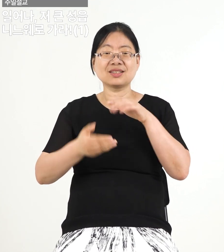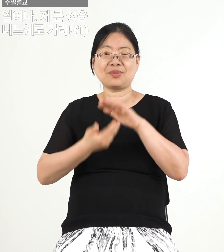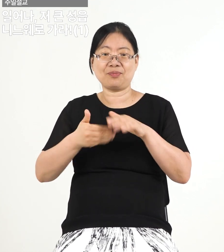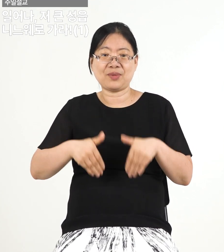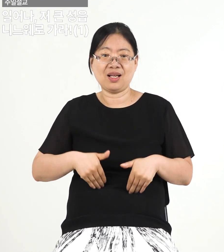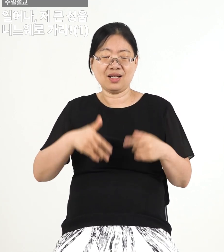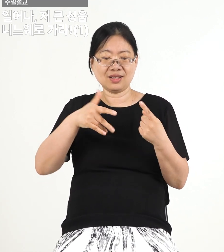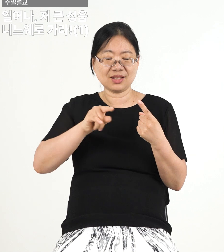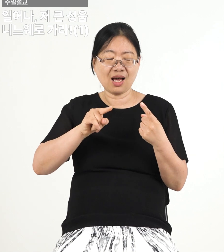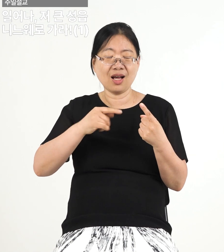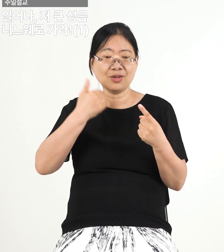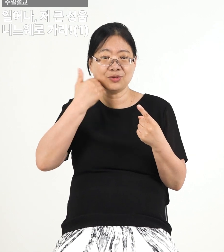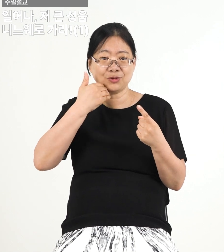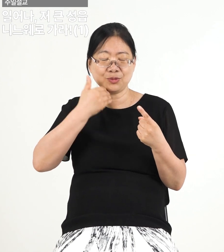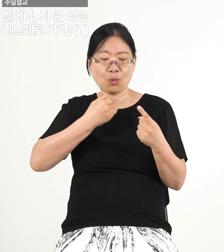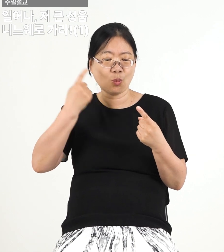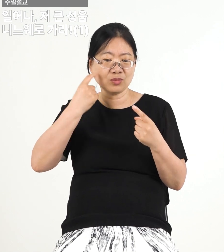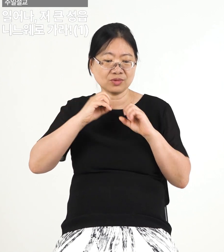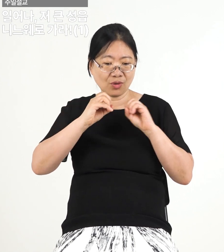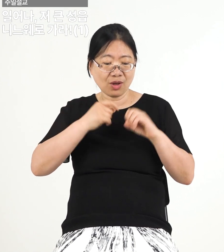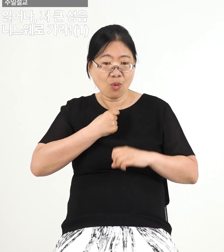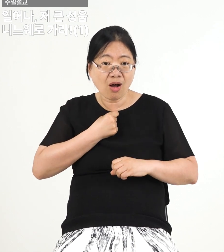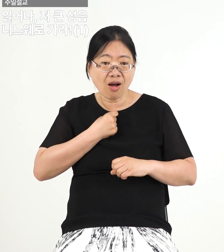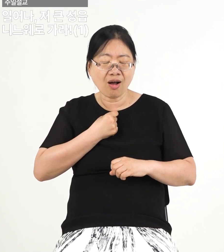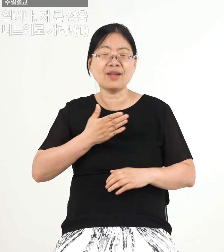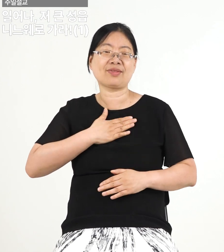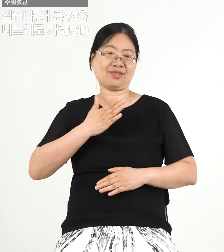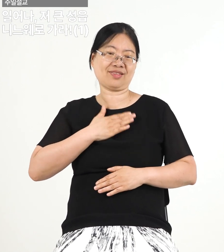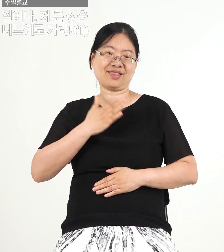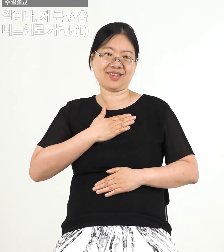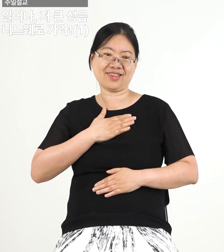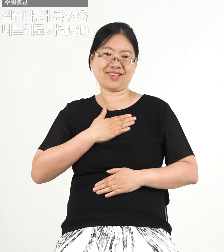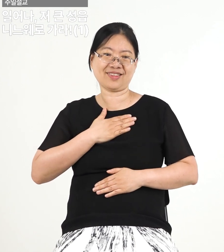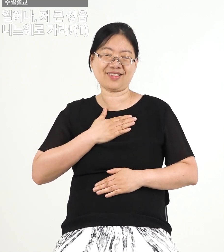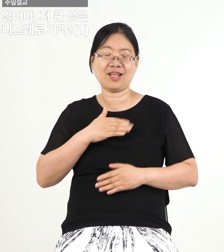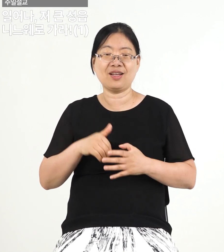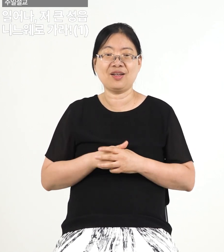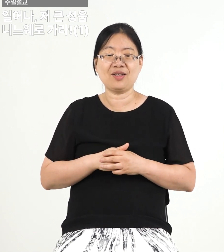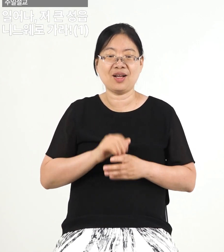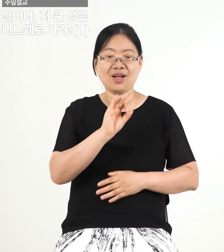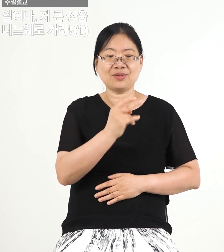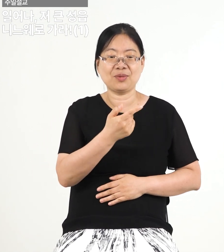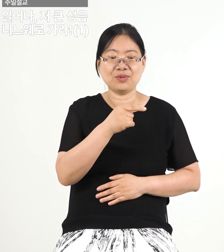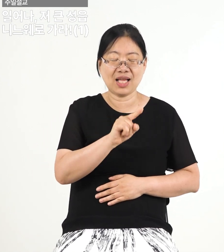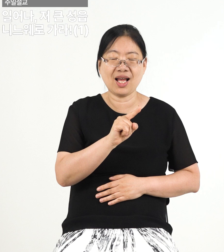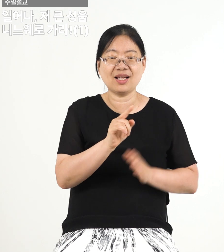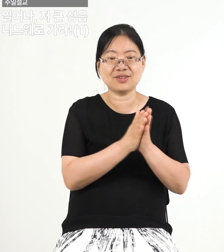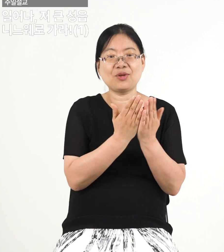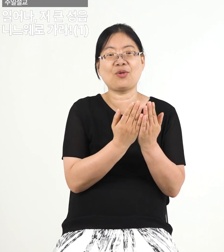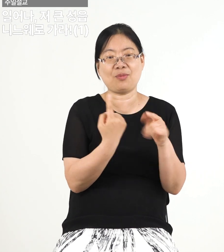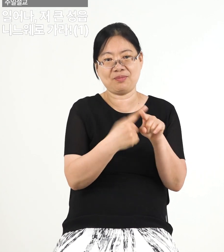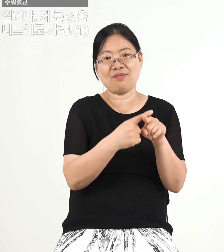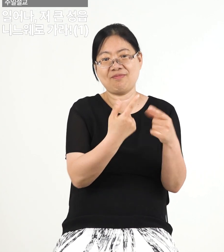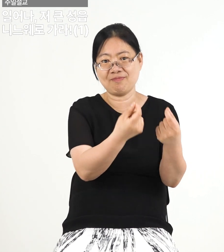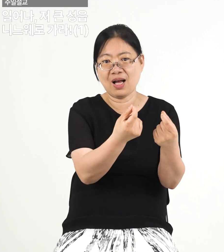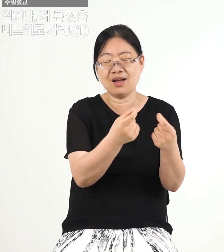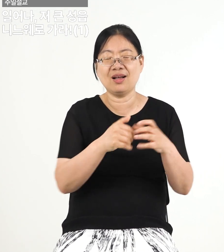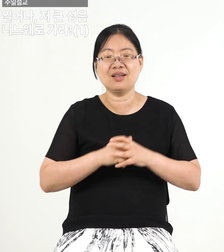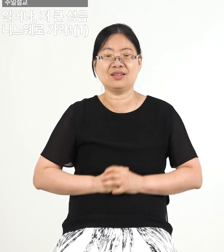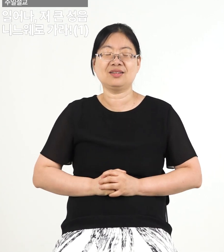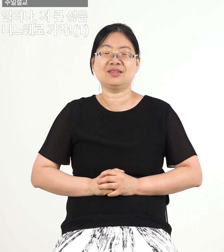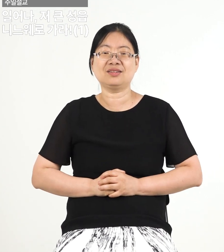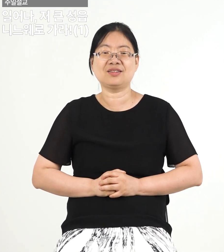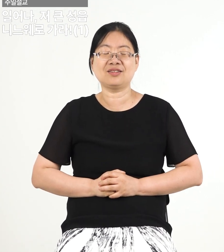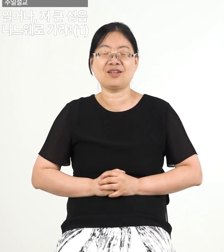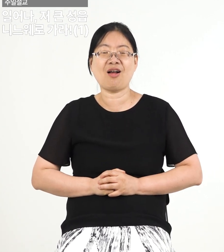1차적인 타겟이 누구란 말입니까? 바로 요나서의 첫 번째 역설이 여기 있는 거죠.